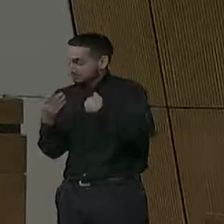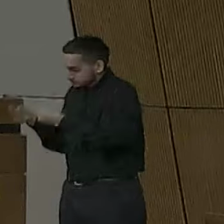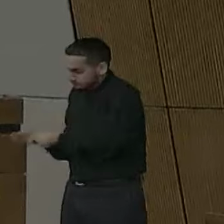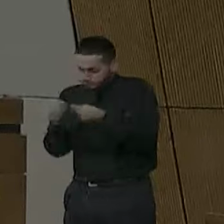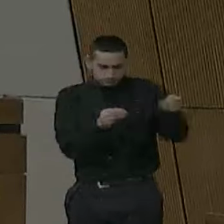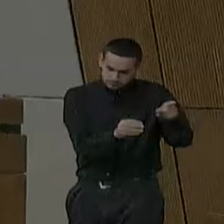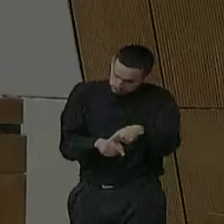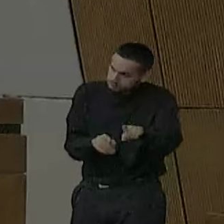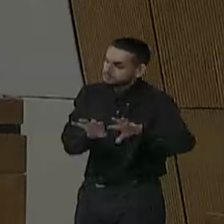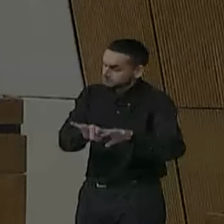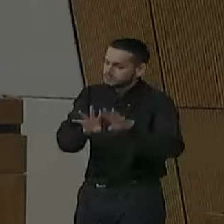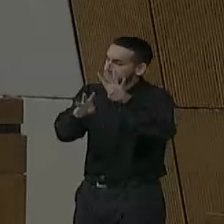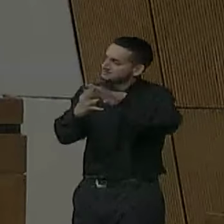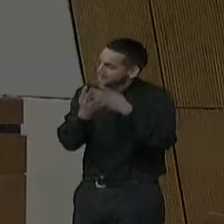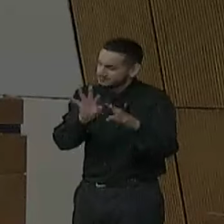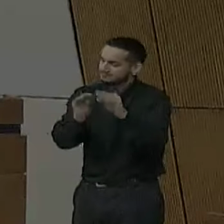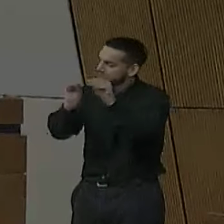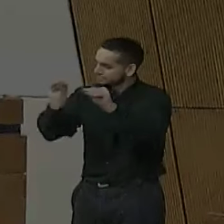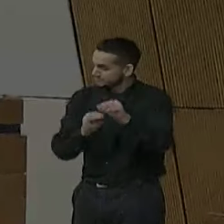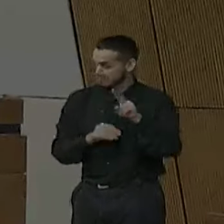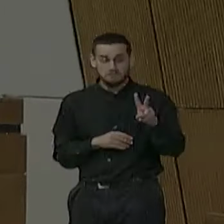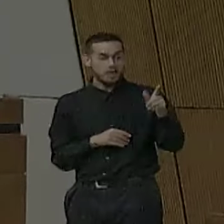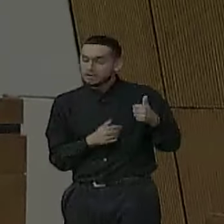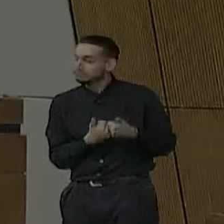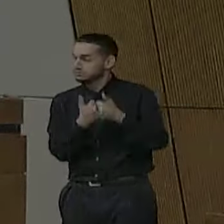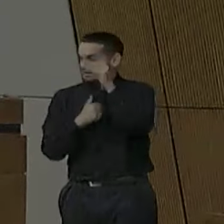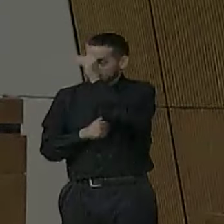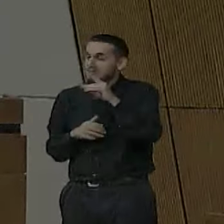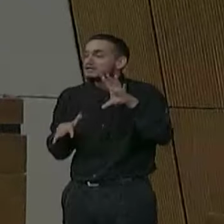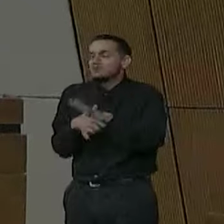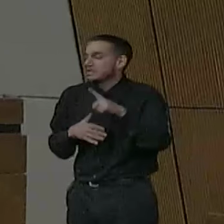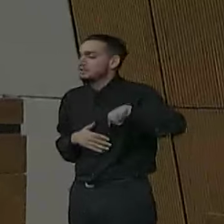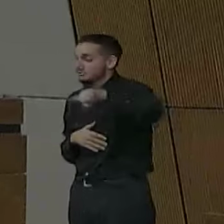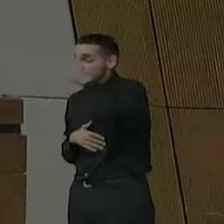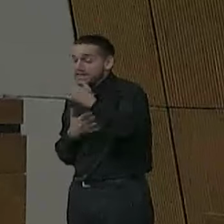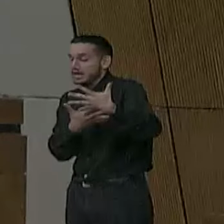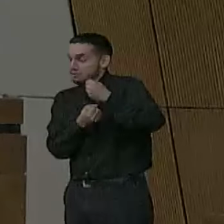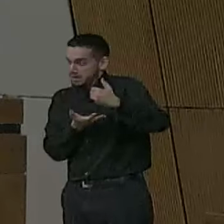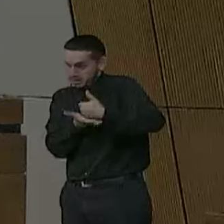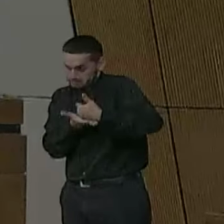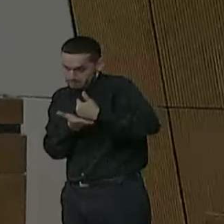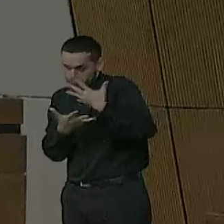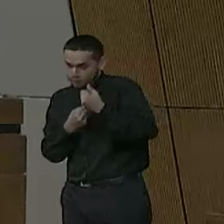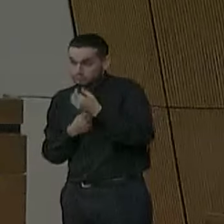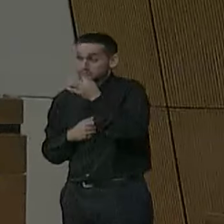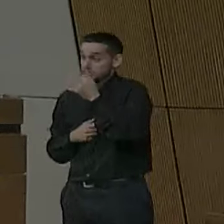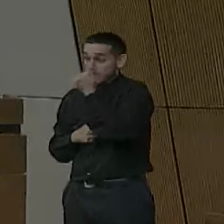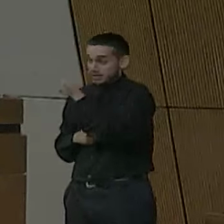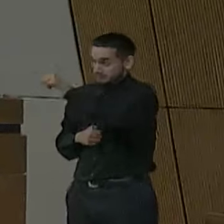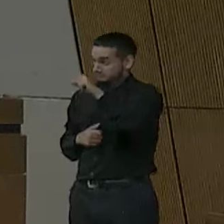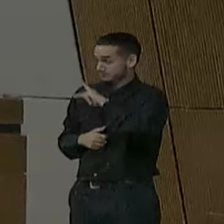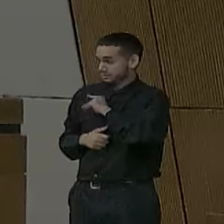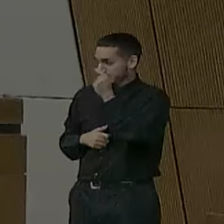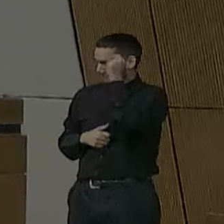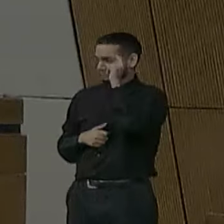estos tiempos ya podemos contemplar sin miedo las medidas de apoyo. Porque hay personas que tienen muchas capacidades en